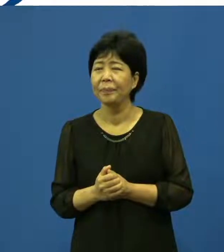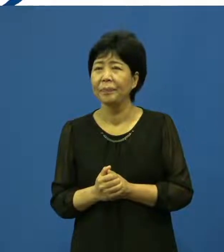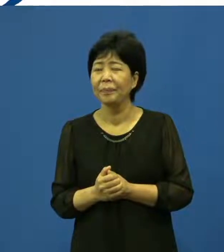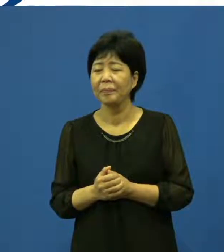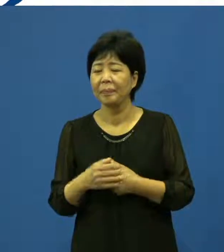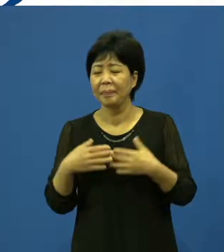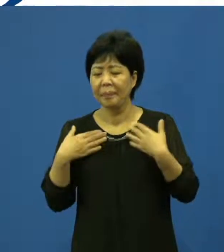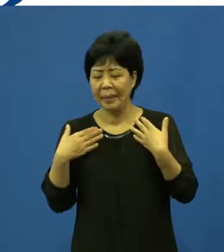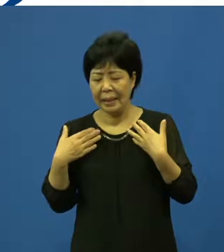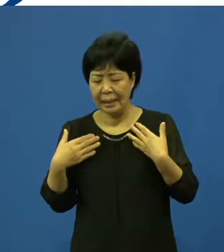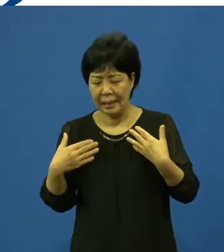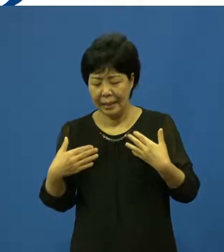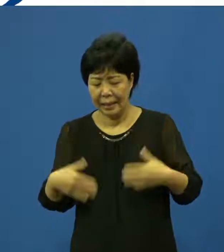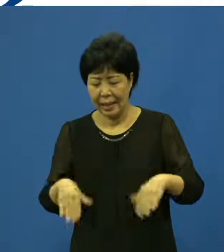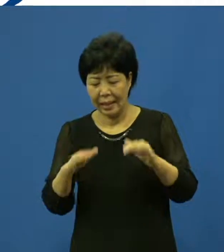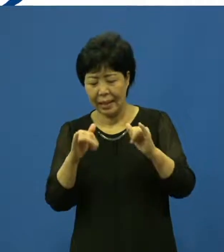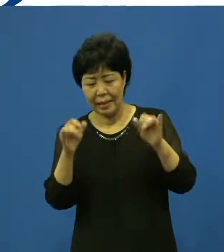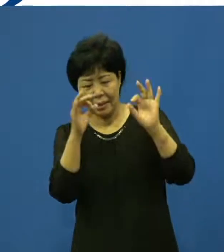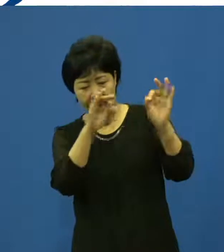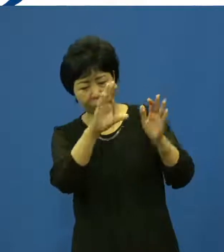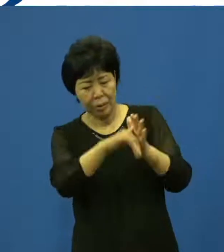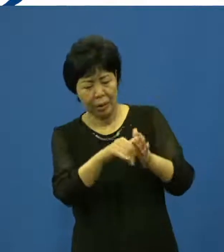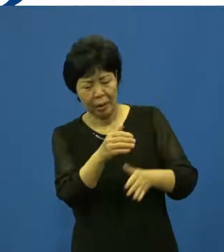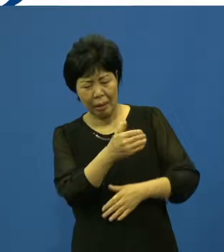약한 자에 대해서 너그럽지 않습니다.